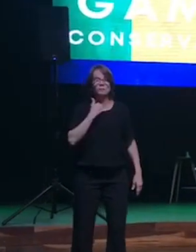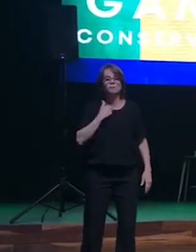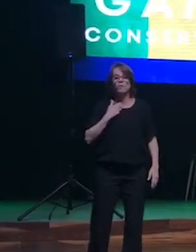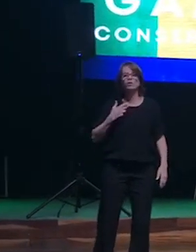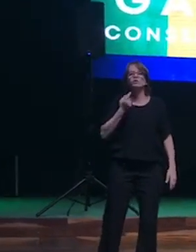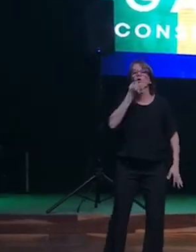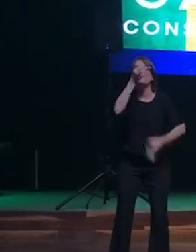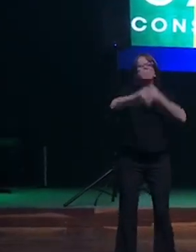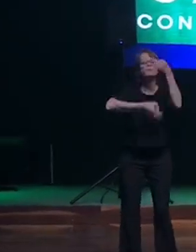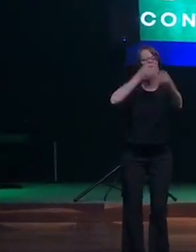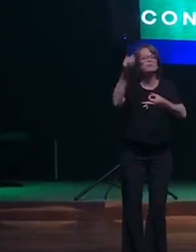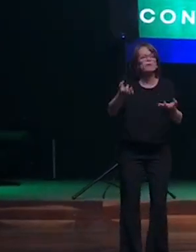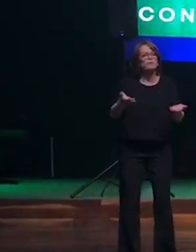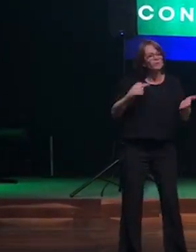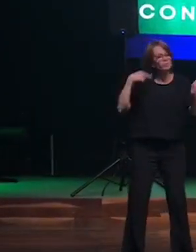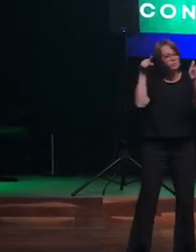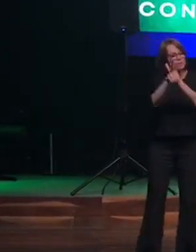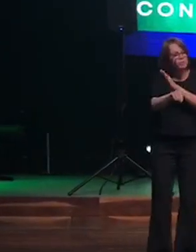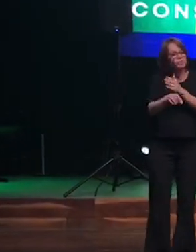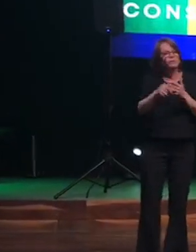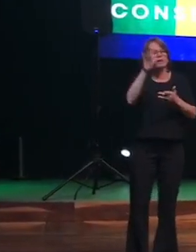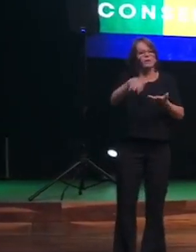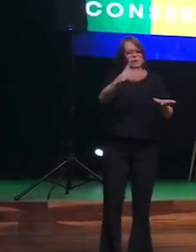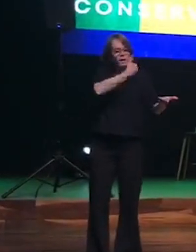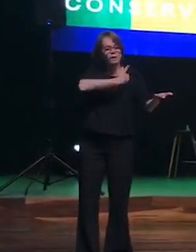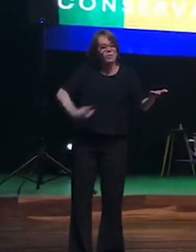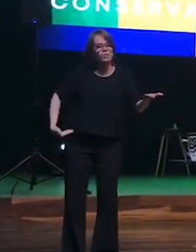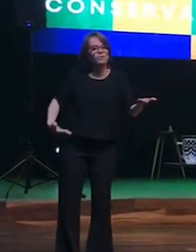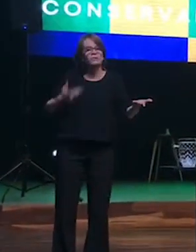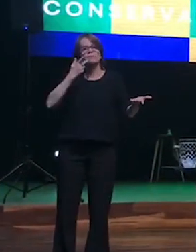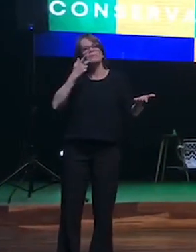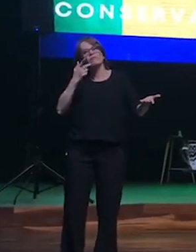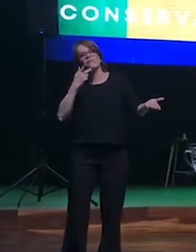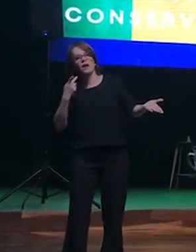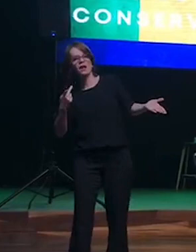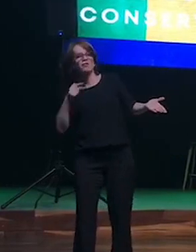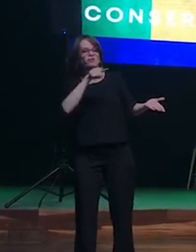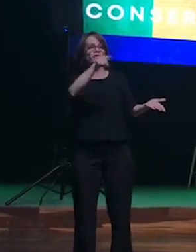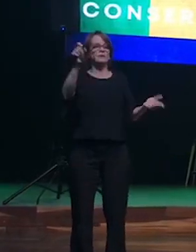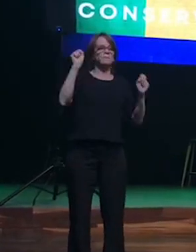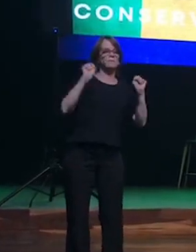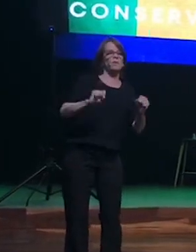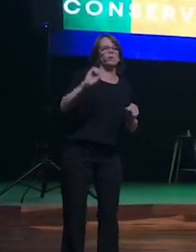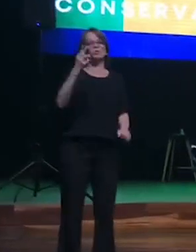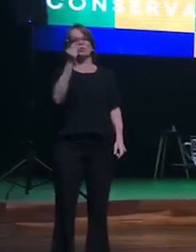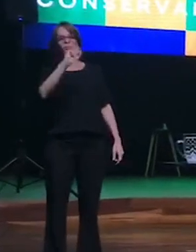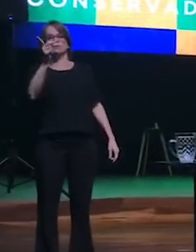o Estado para definir o que você pode e o que você não pode falar?